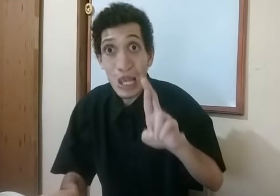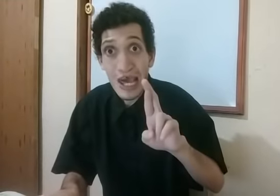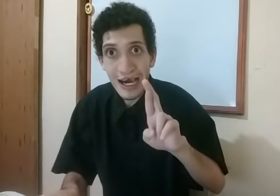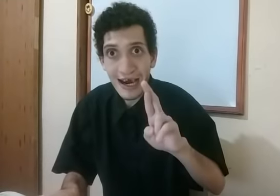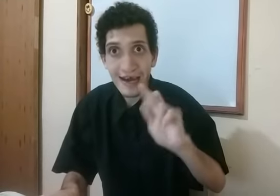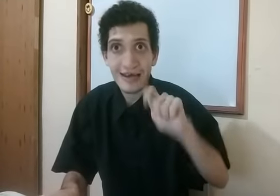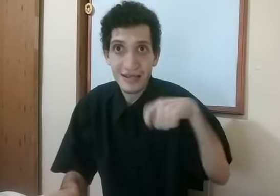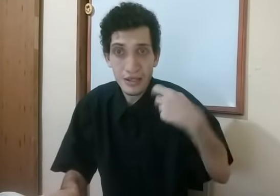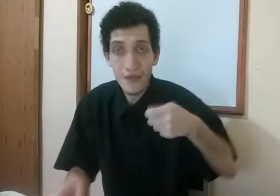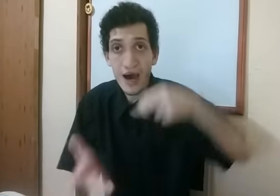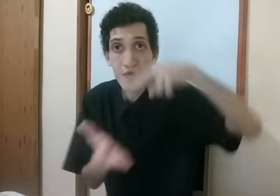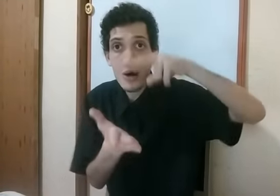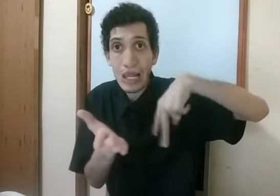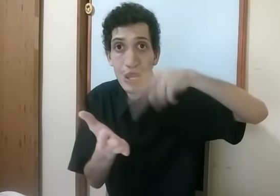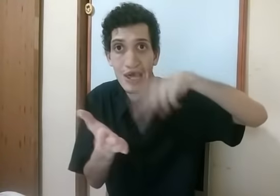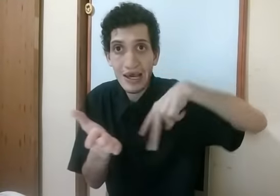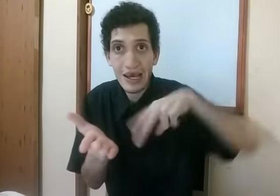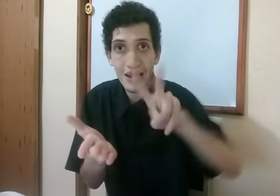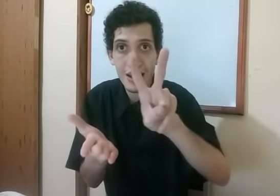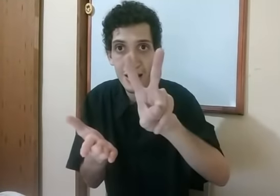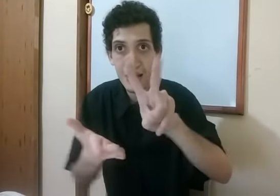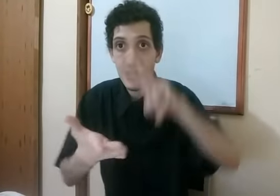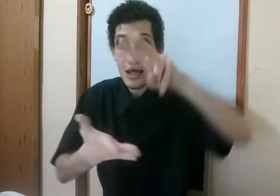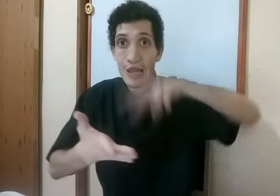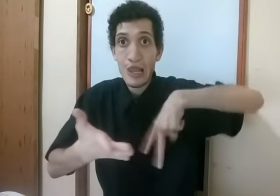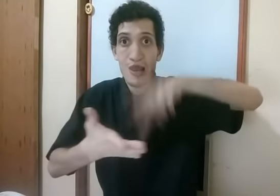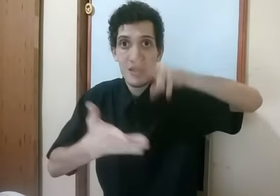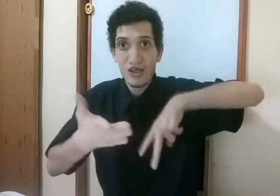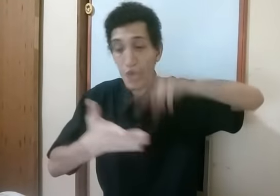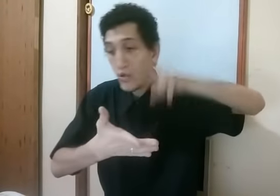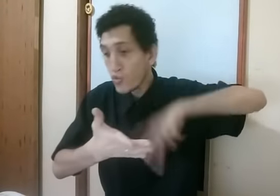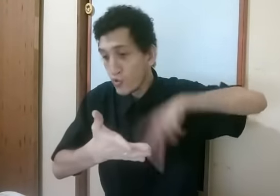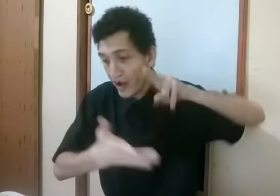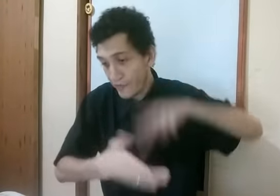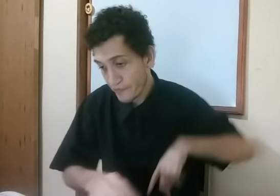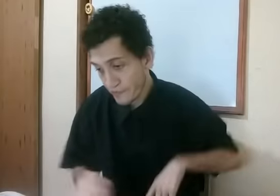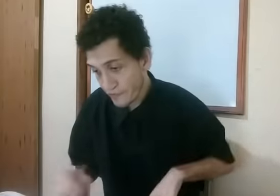Ler. Sinal, ler. Ler, leitura.